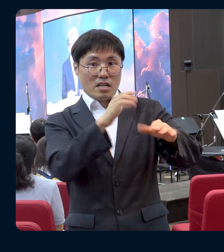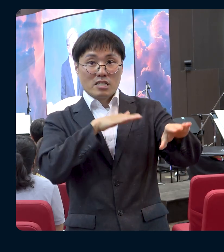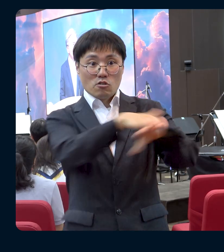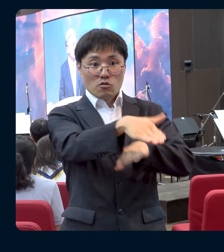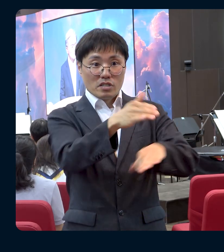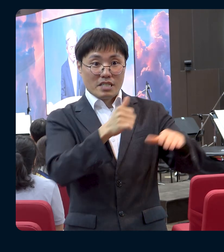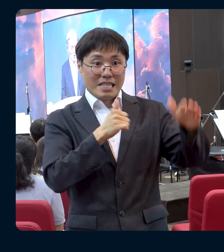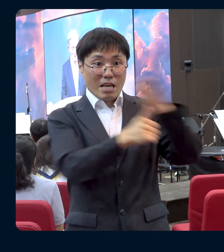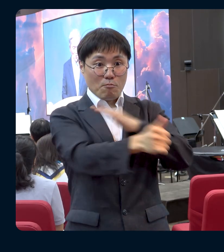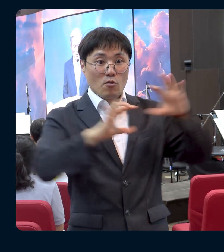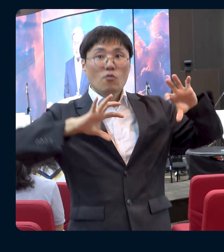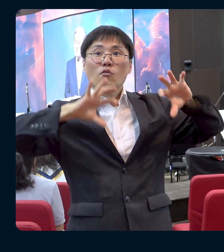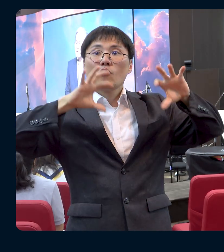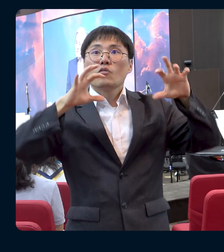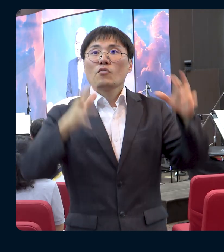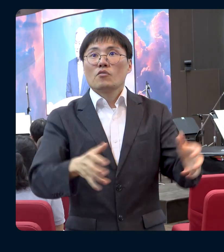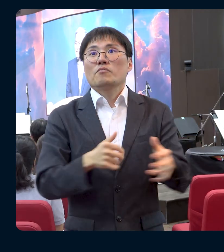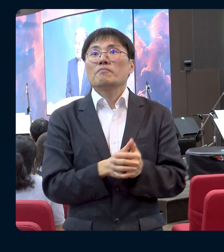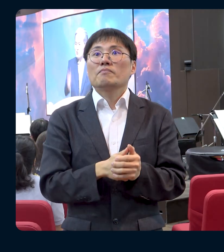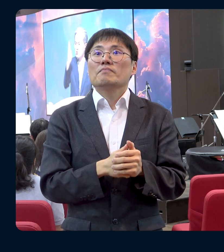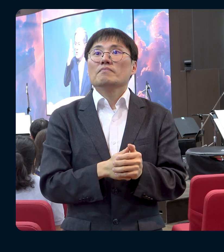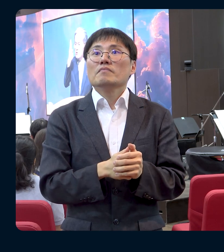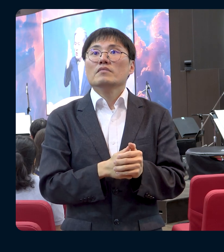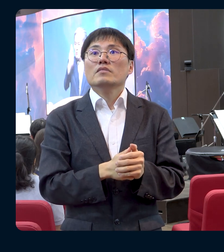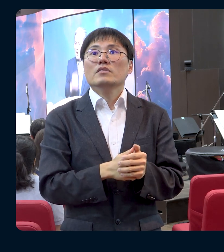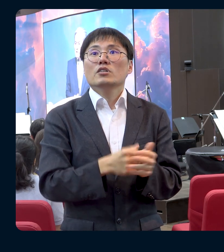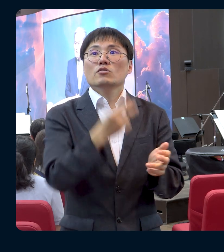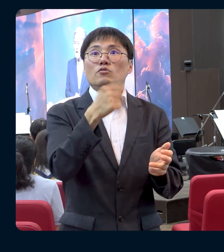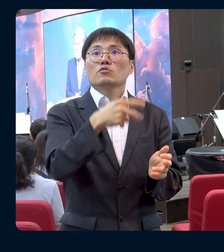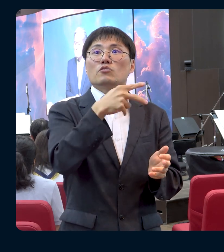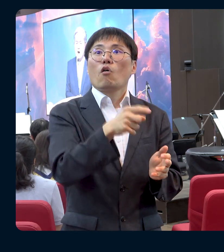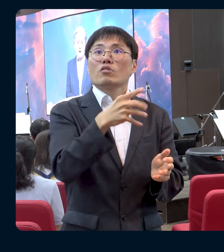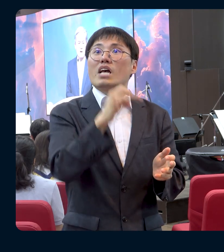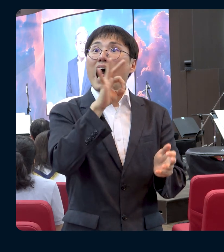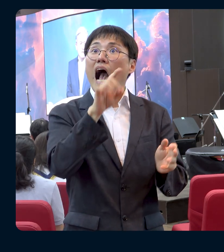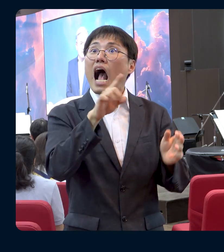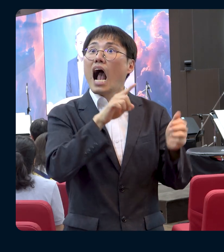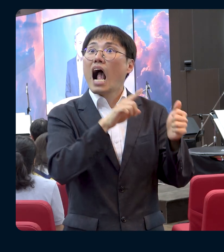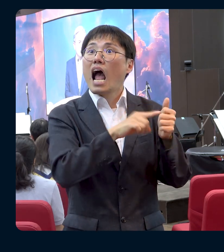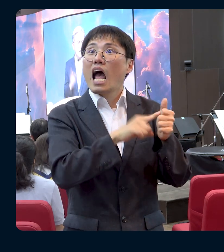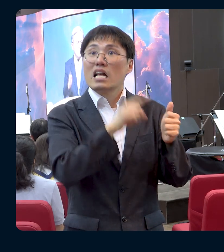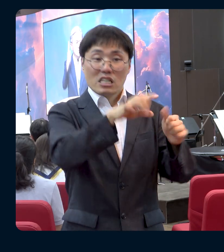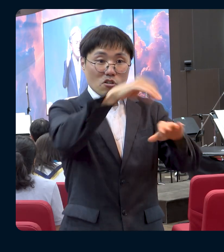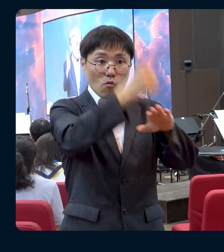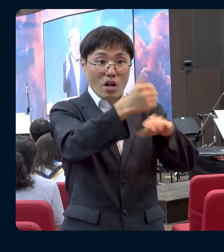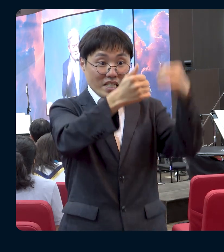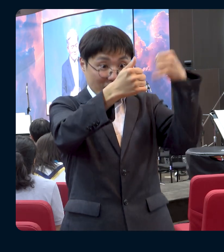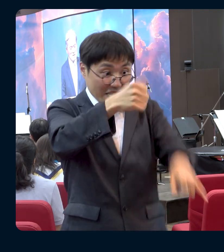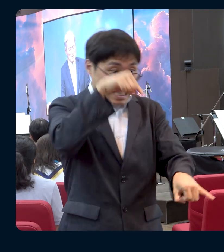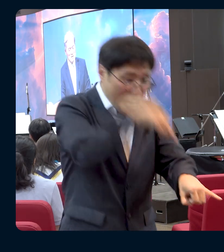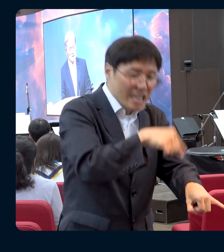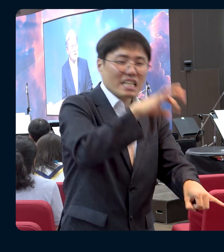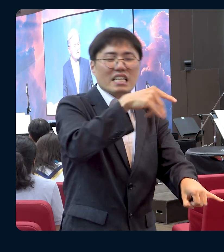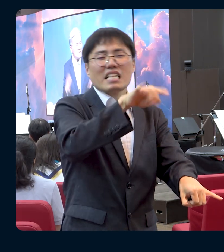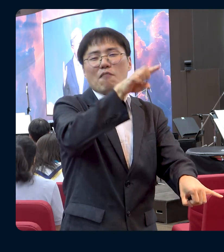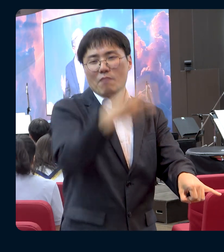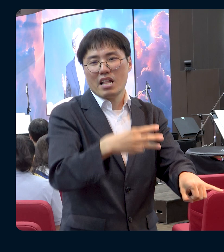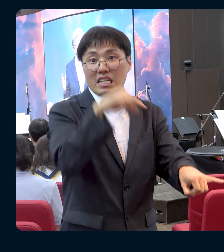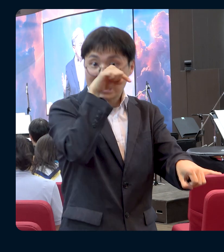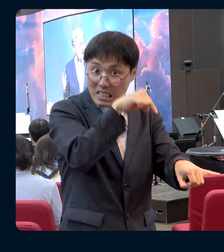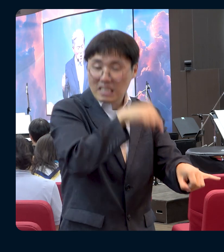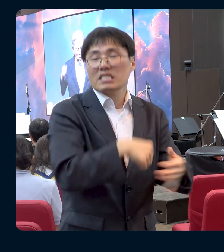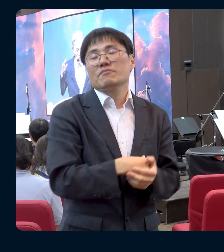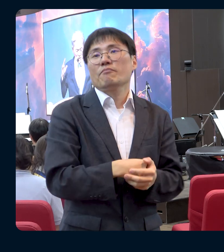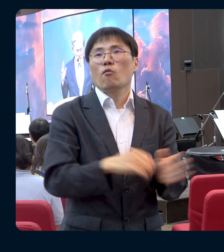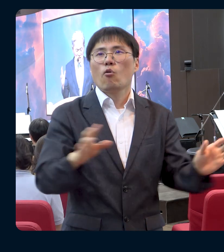세속주의 대표적인 나라가 바로 두로와 시돈이었습니다. 그 두로와 시돈의 왕인 엣바알, 그 딸이 바로 이세벨 아닙니까?